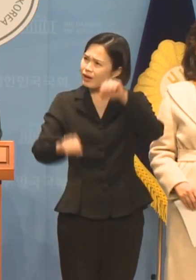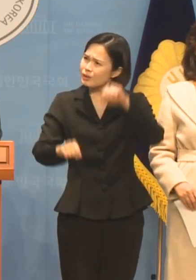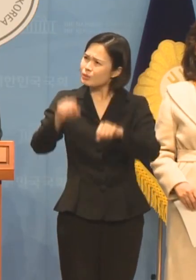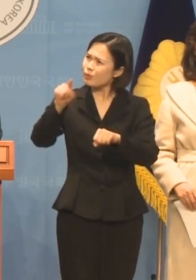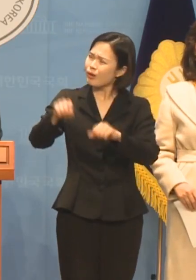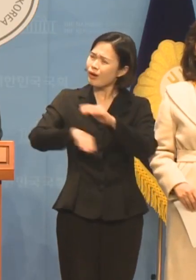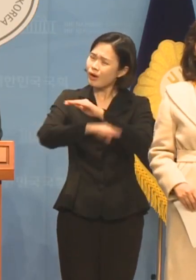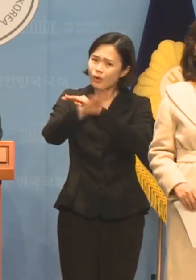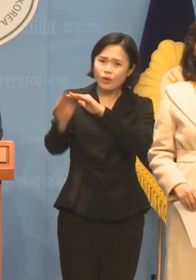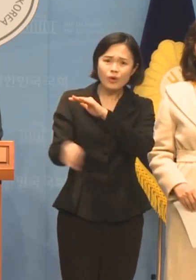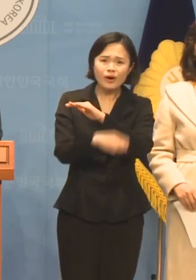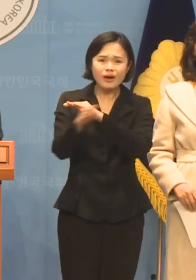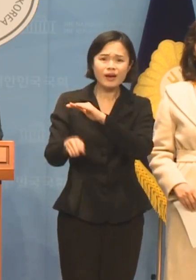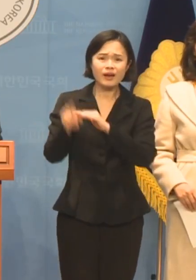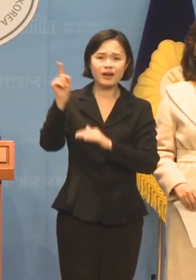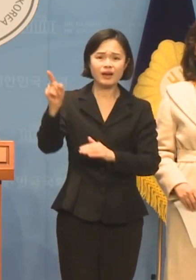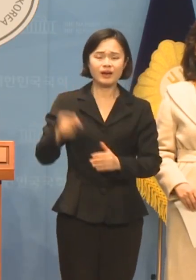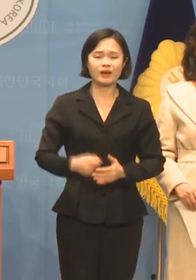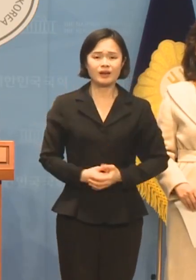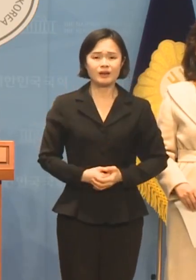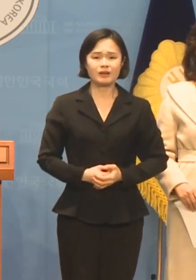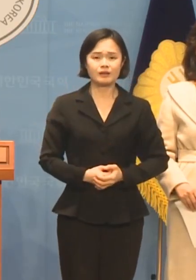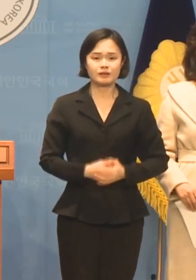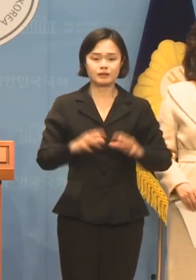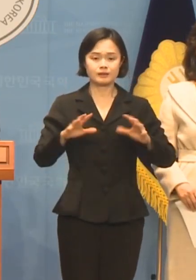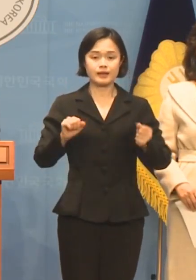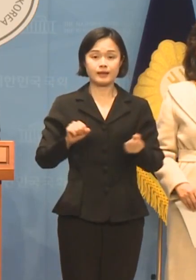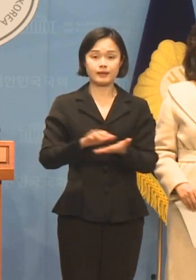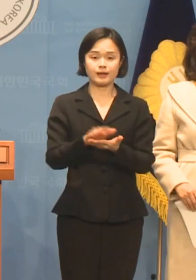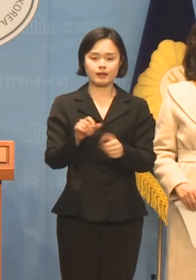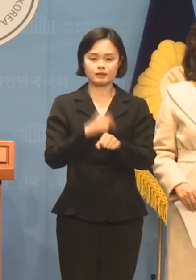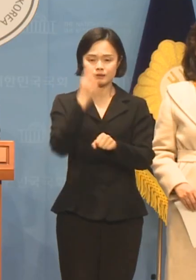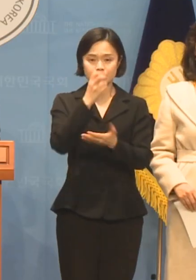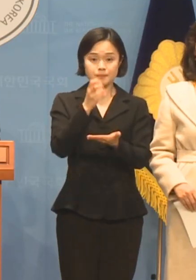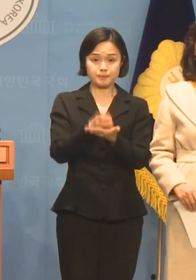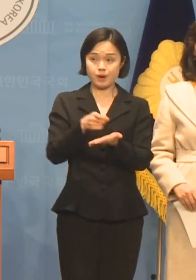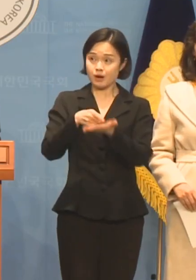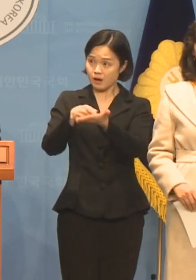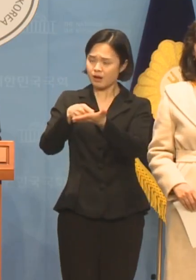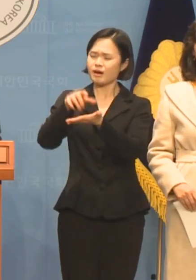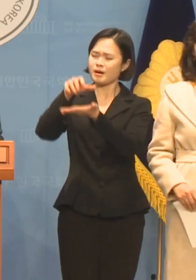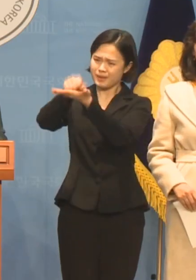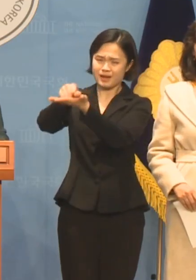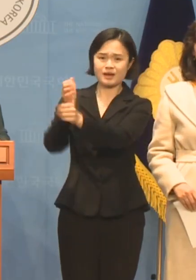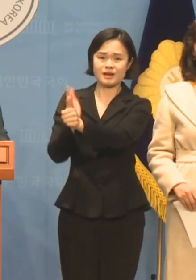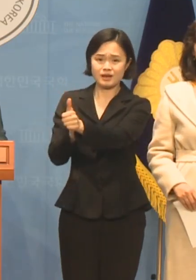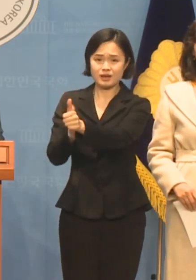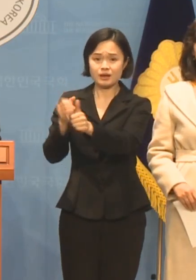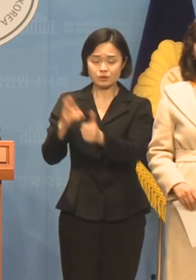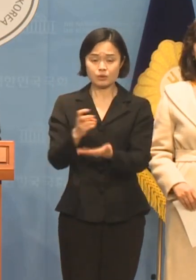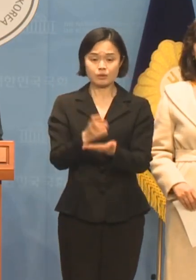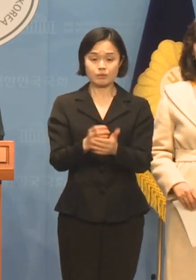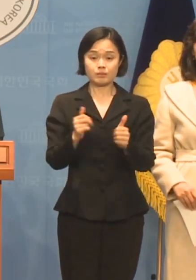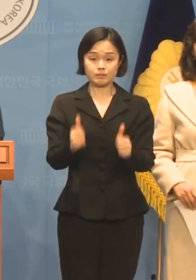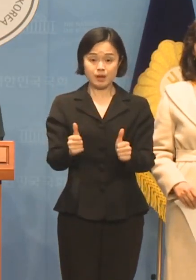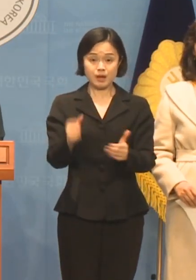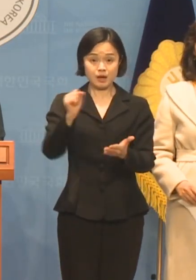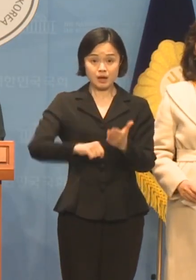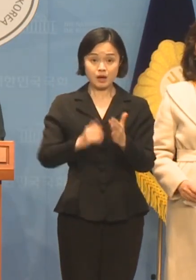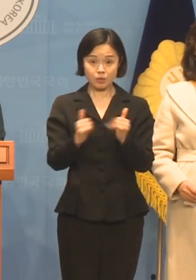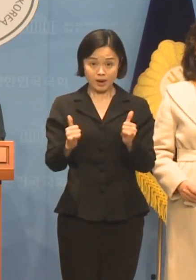있습니다. 내란 특검법 바로 받고 헌법재판관 구인 체제 만들어야 합니다.